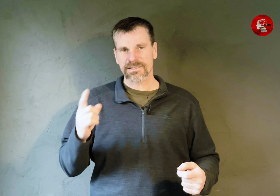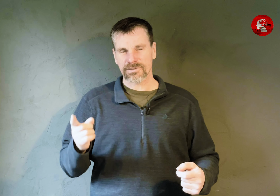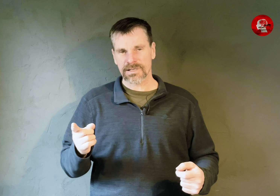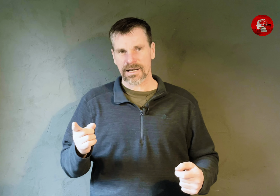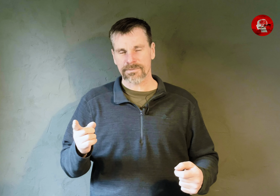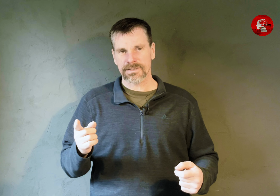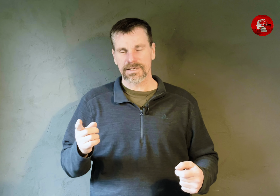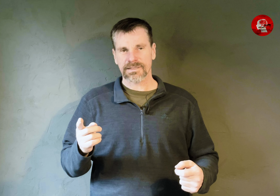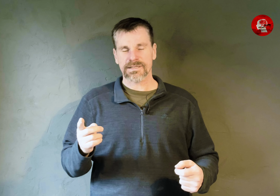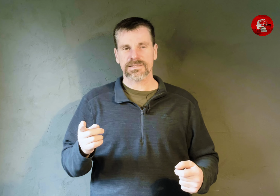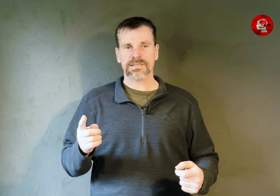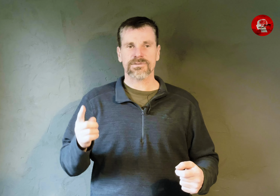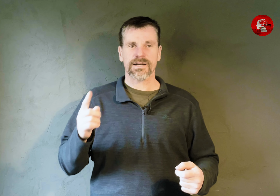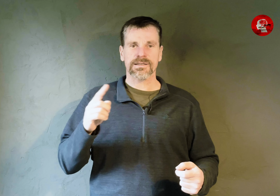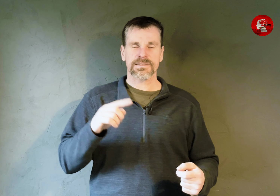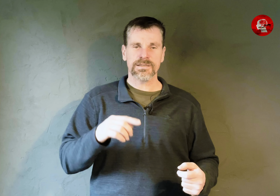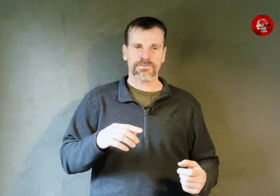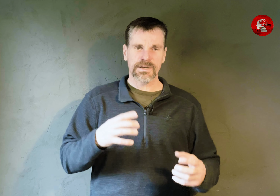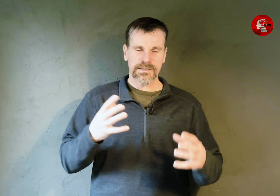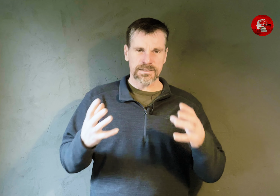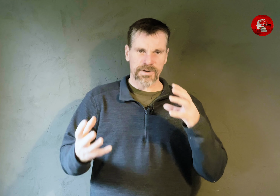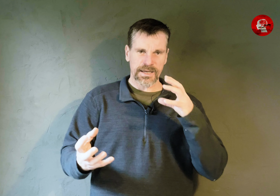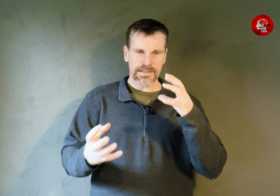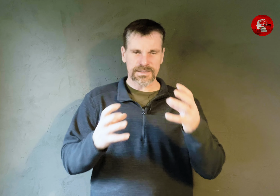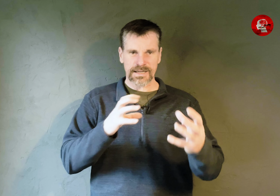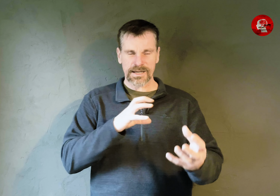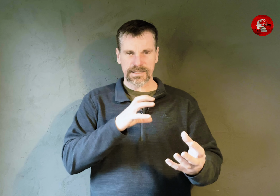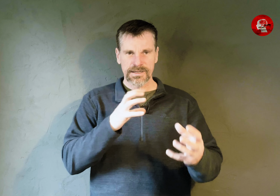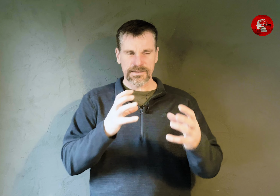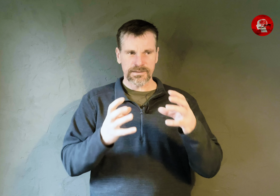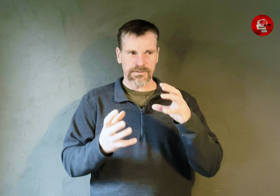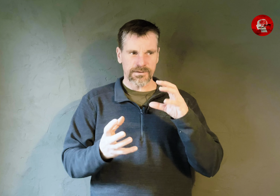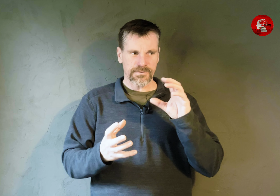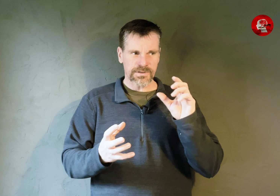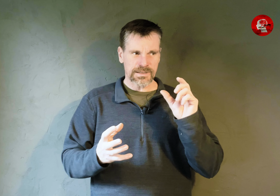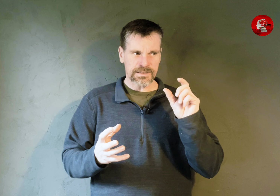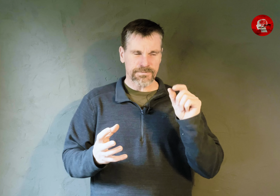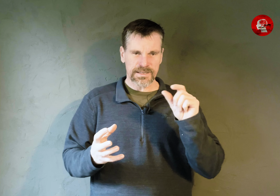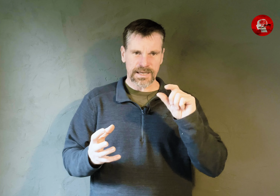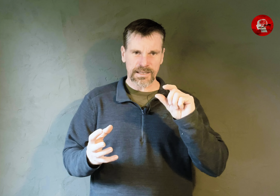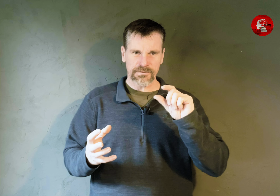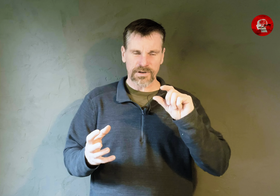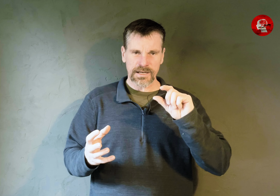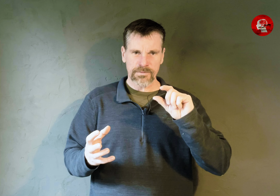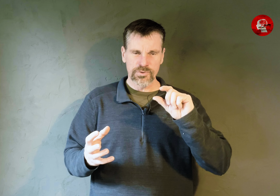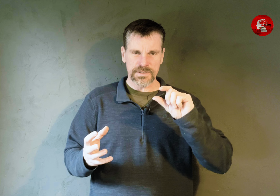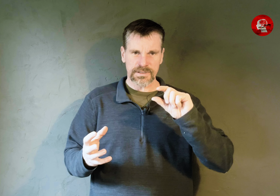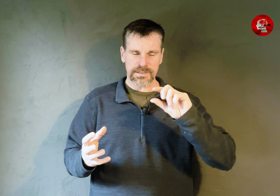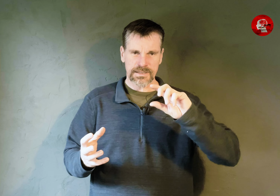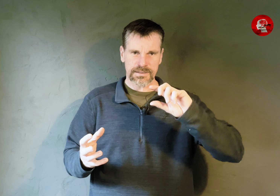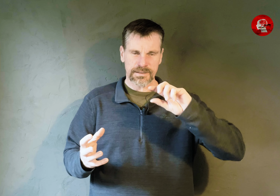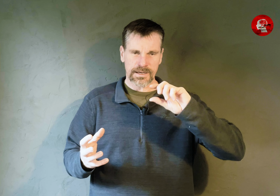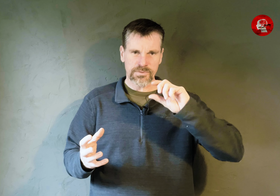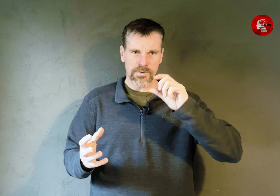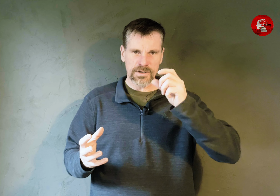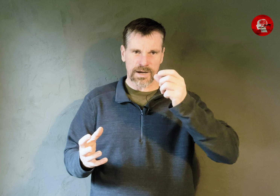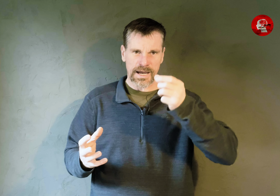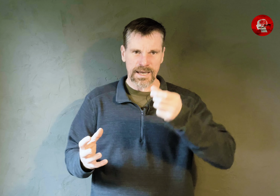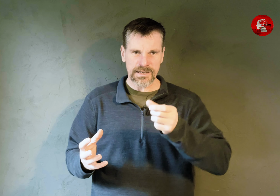soll habe dann ist sie nicht so aggressiv diese beiden sachen sind wie die zwei seiten von einer münze das heißt ich kann mir immer nur eine